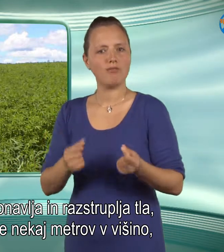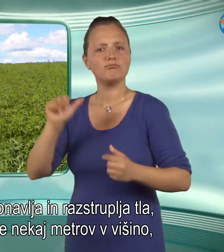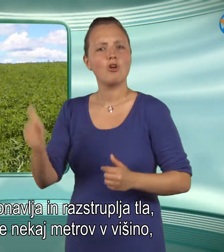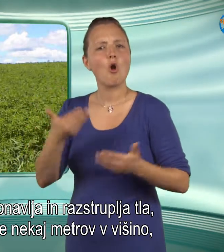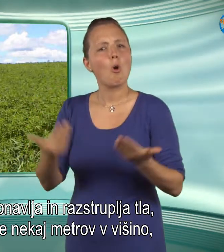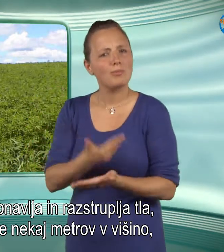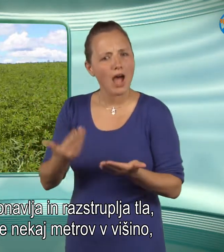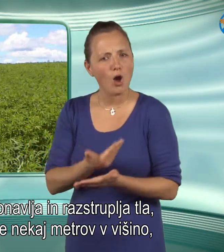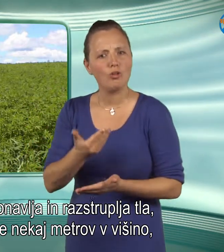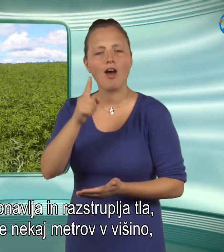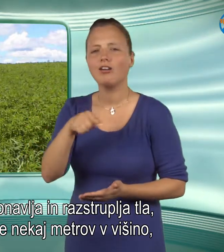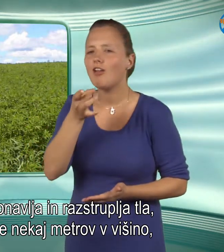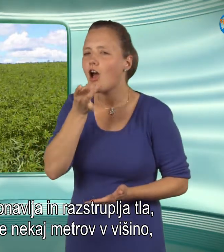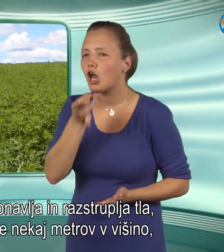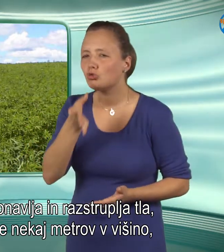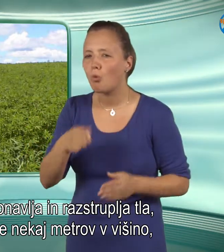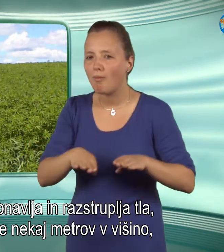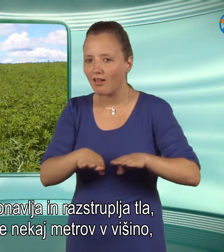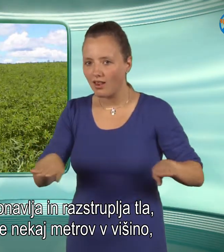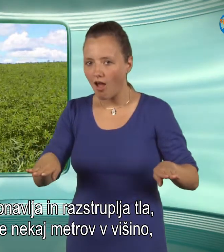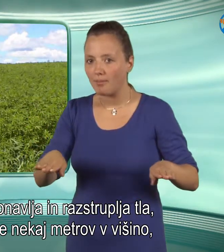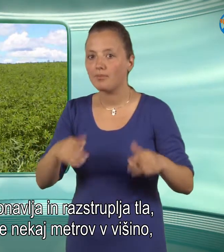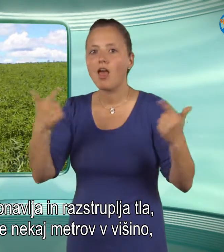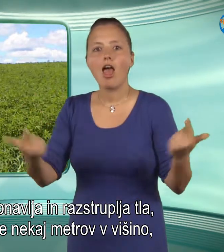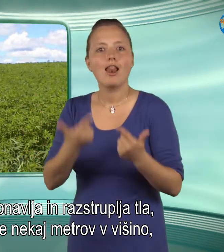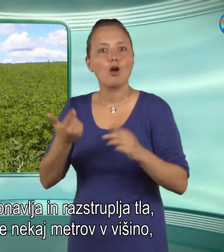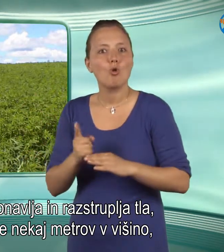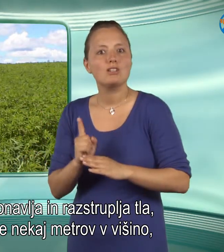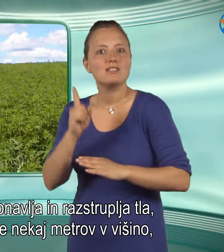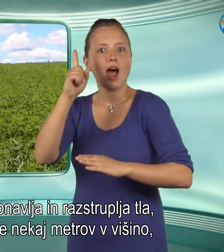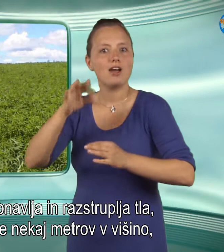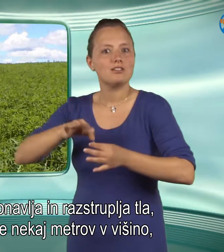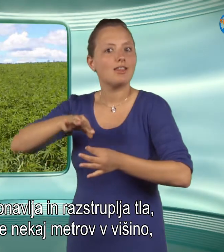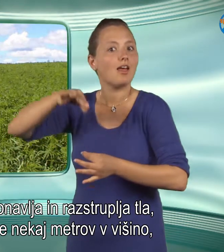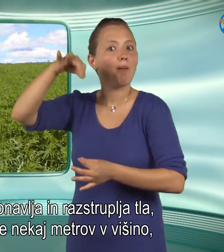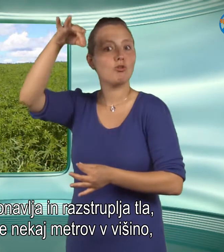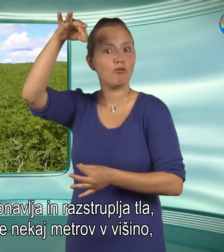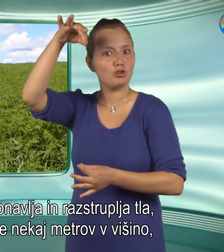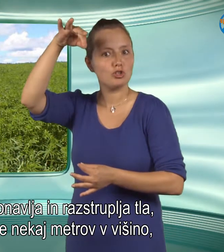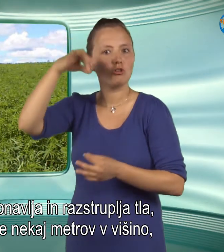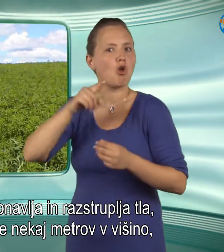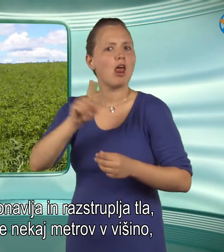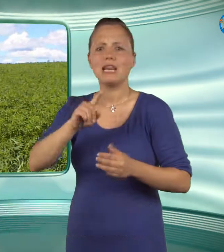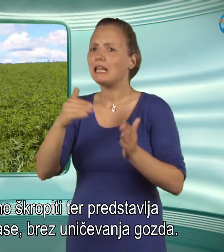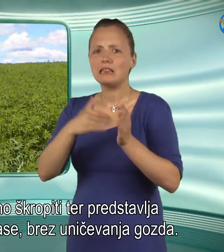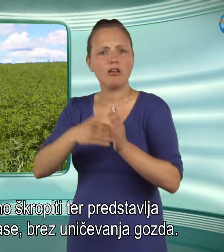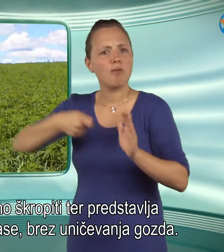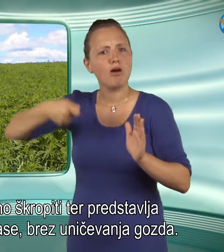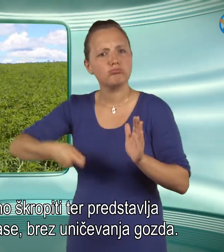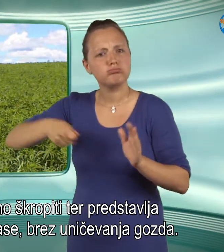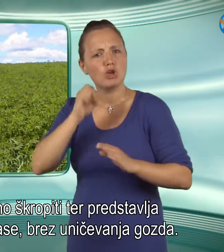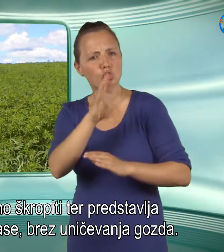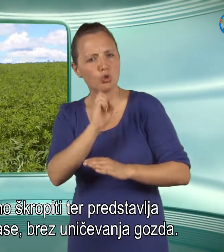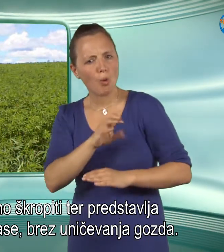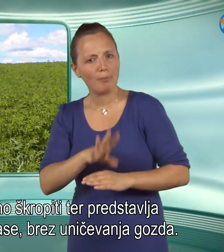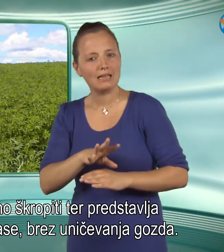Konoplja obnavlja in razstruplja tla, lahko zraste nekaj metrov v višino, ni je potrebno škropiti